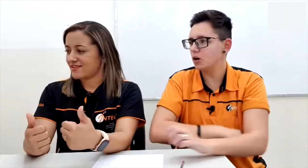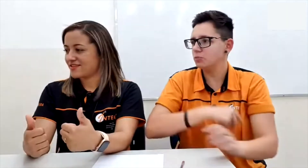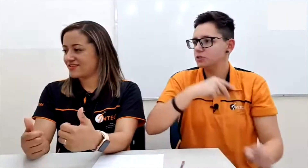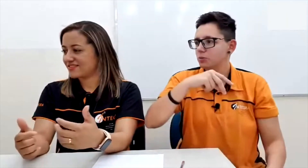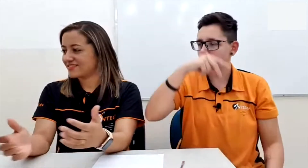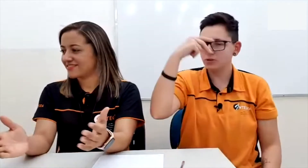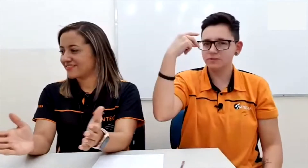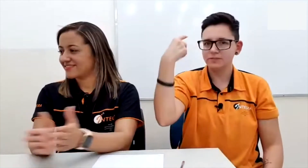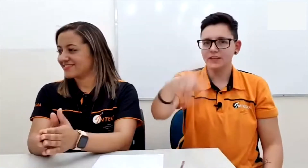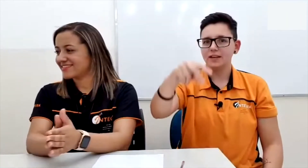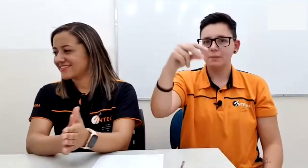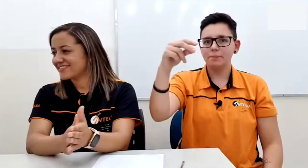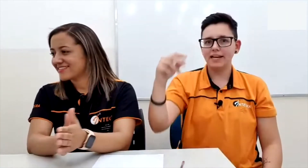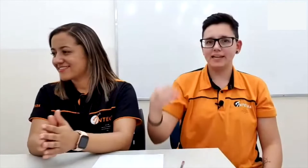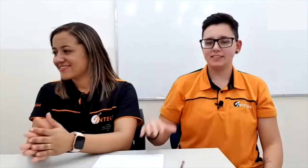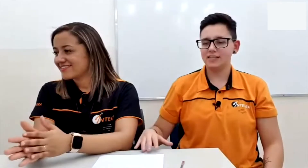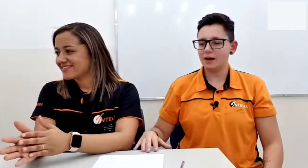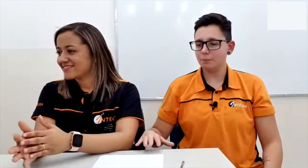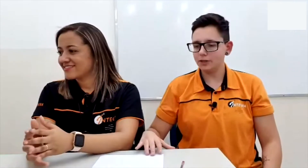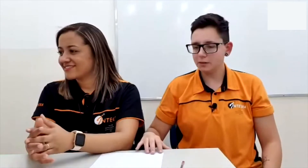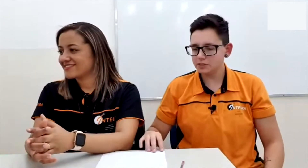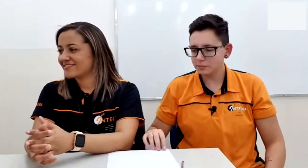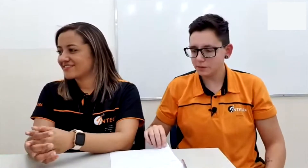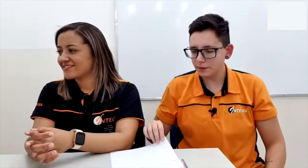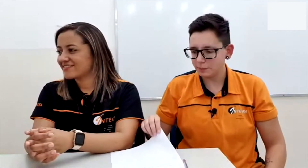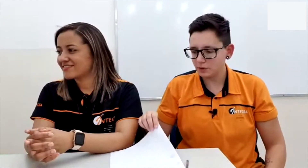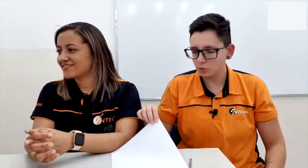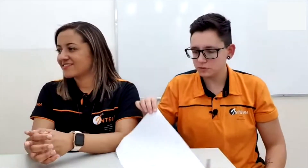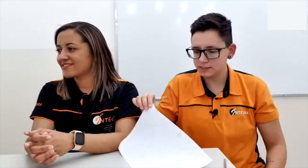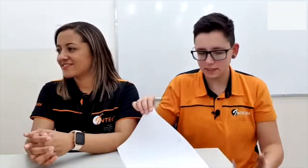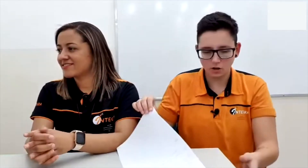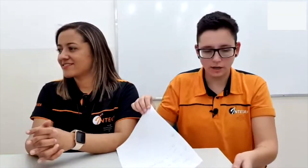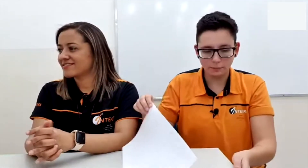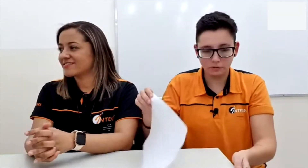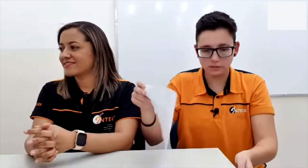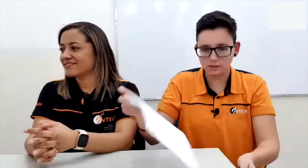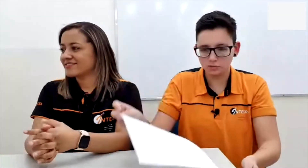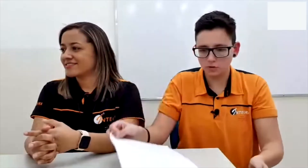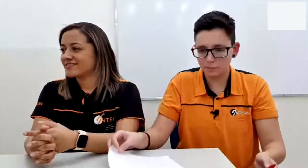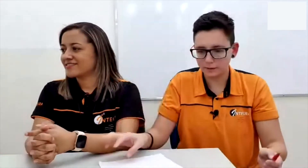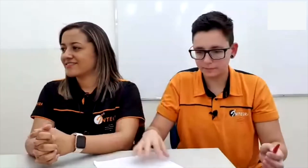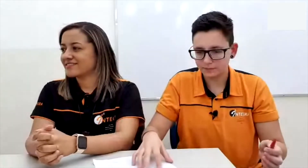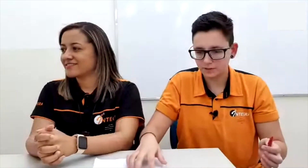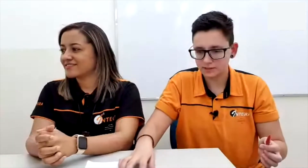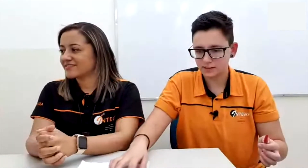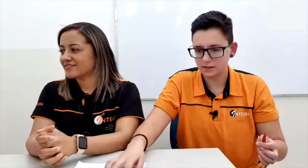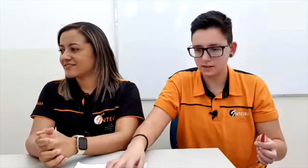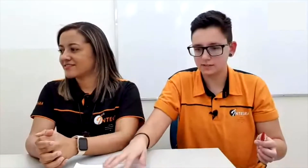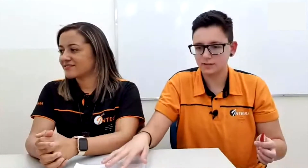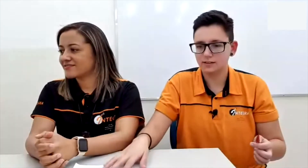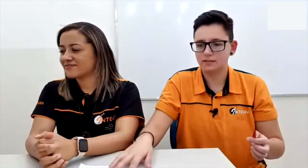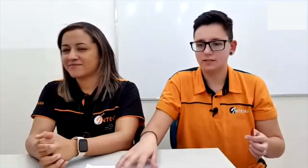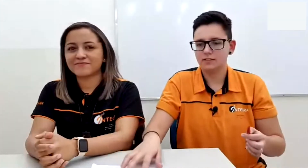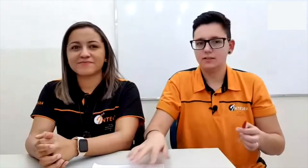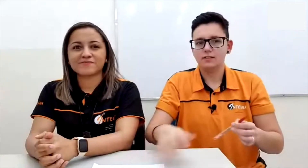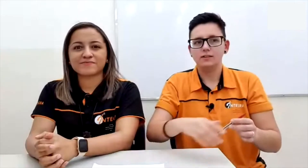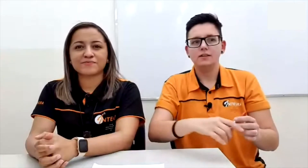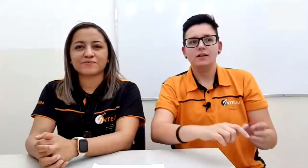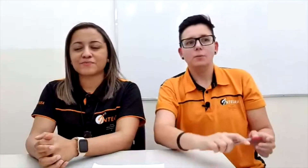muito bom. Beleza, podemos abrir para perguntas agora, produção? Opa, quase caiu a caneta aqui.